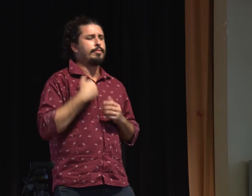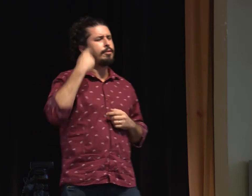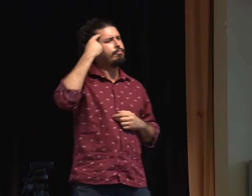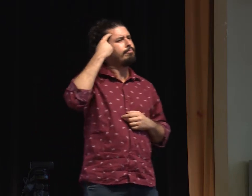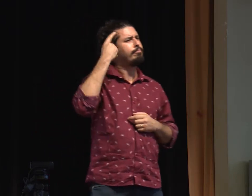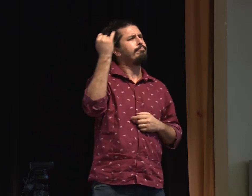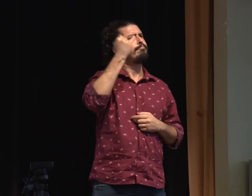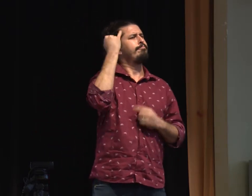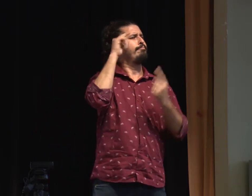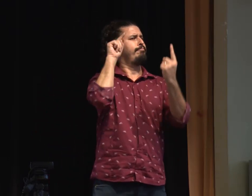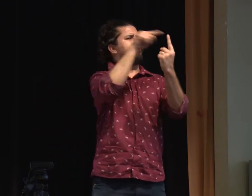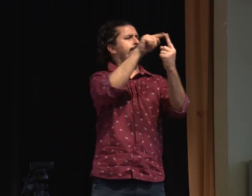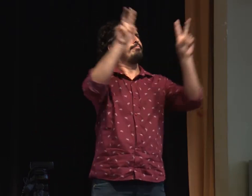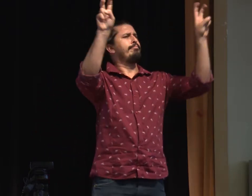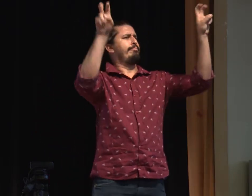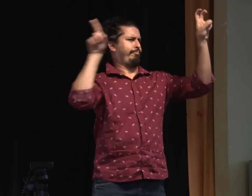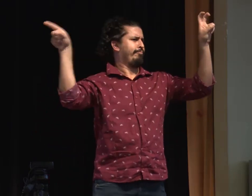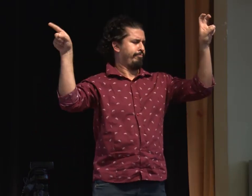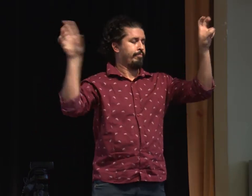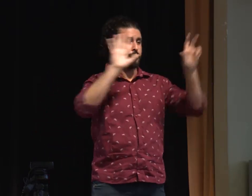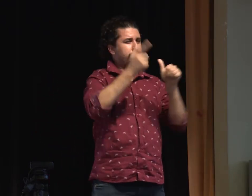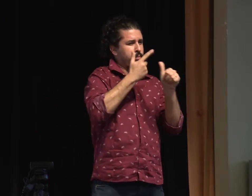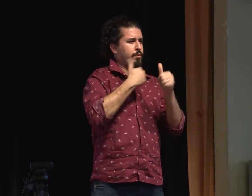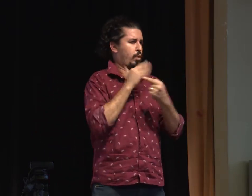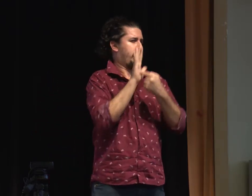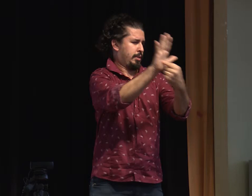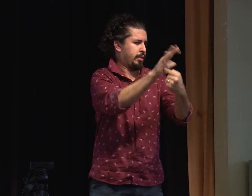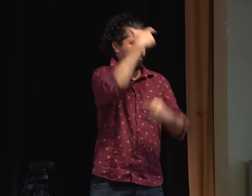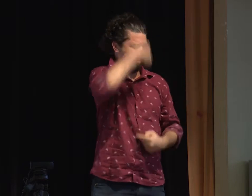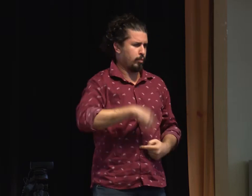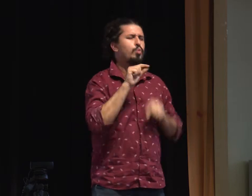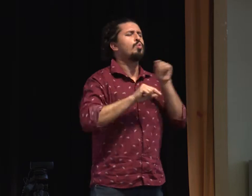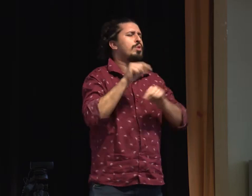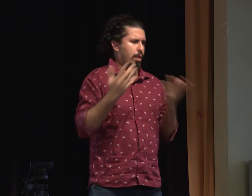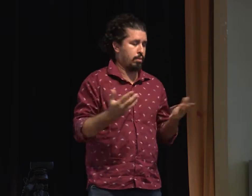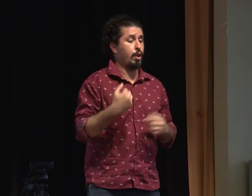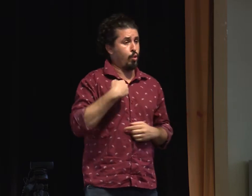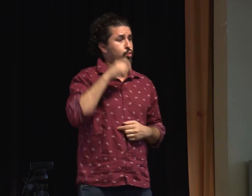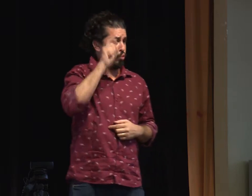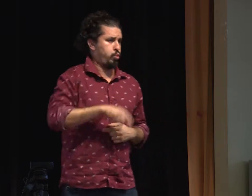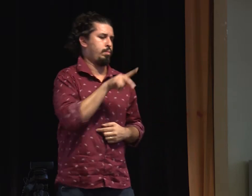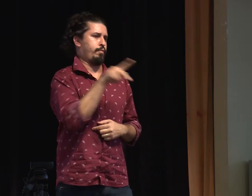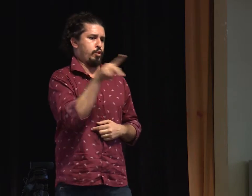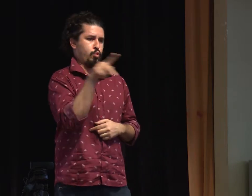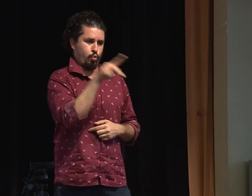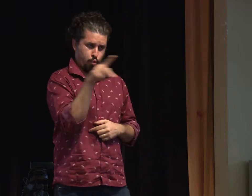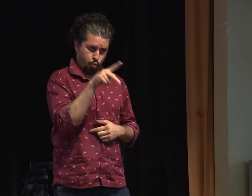Bem, eu fiquei pensando na importância dessa apresentação, de como seria que eu iria falar, né? Porque eu